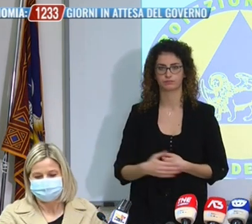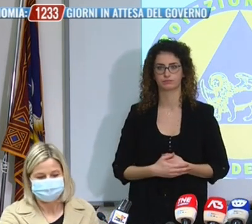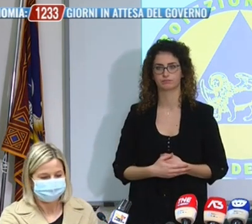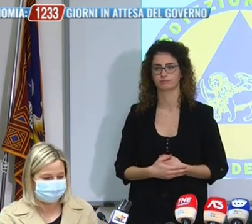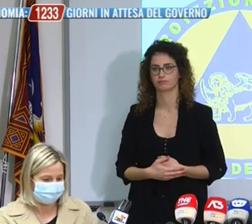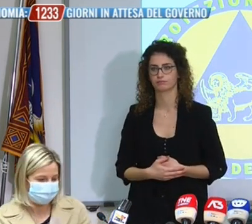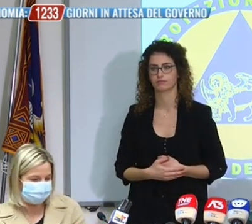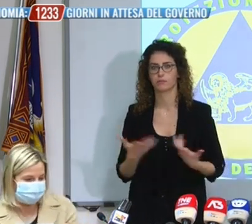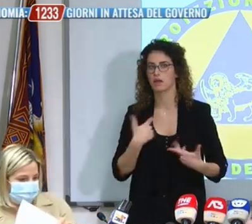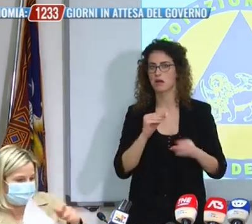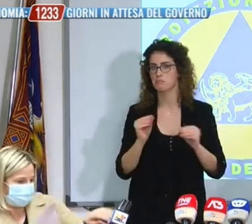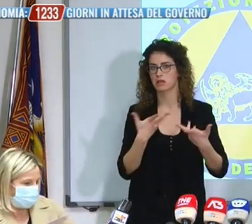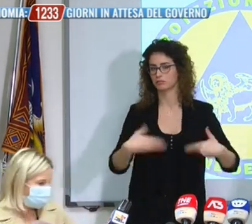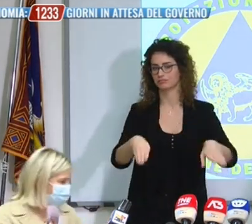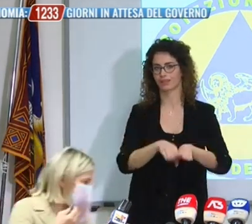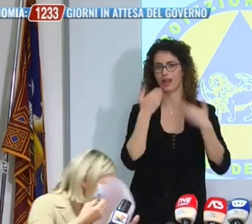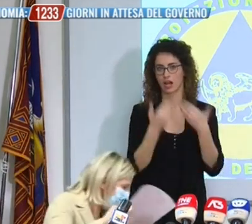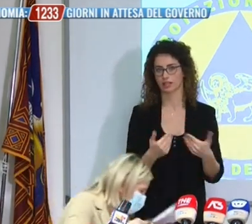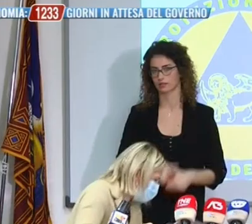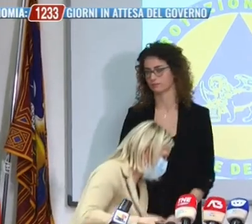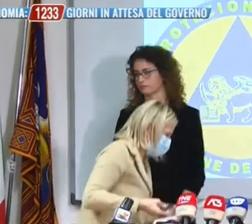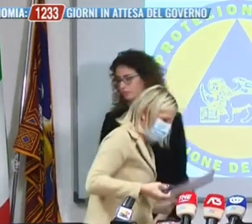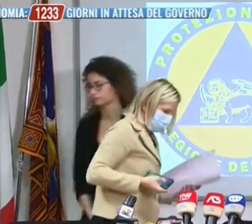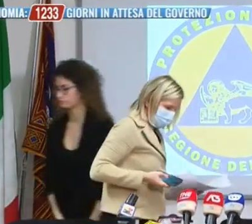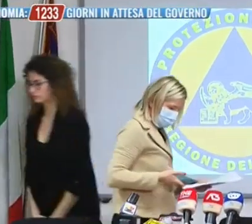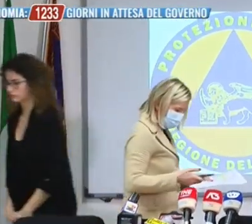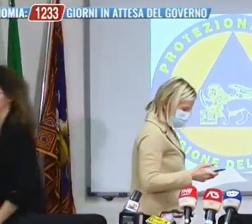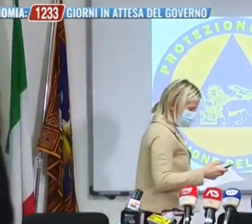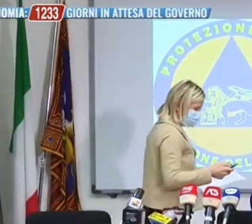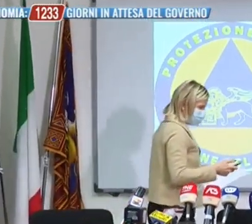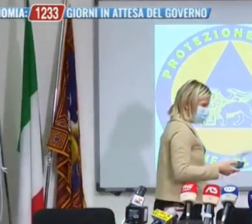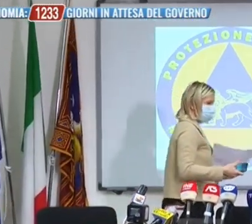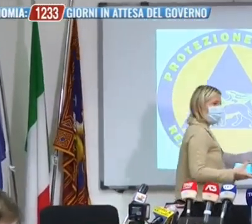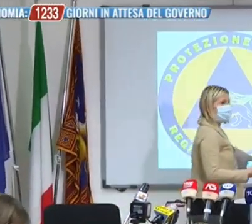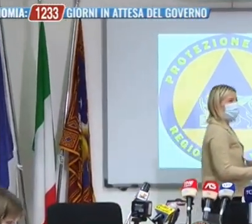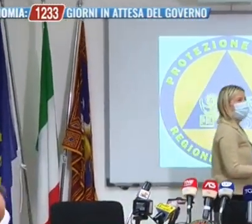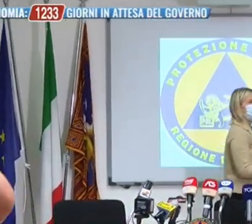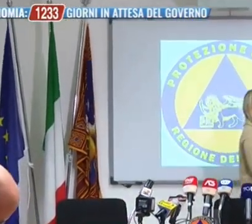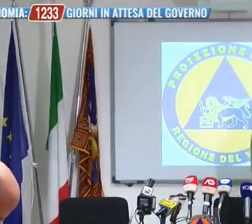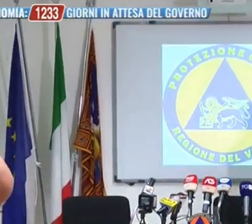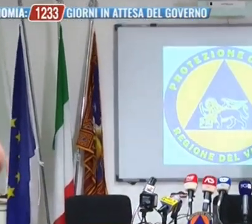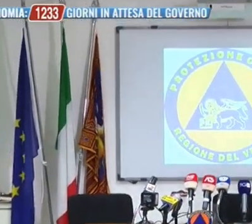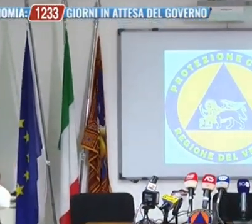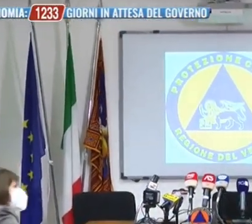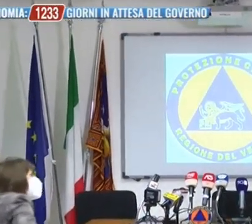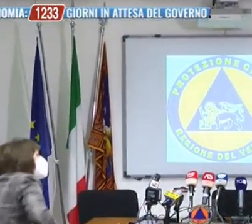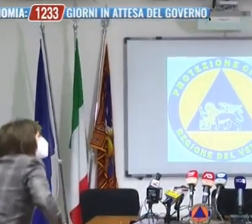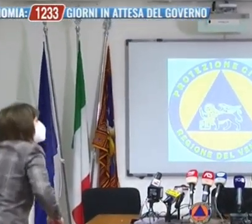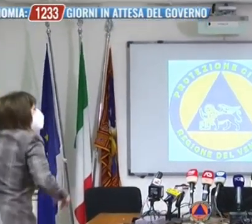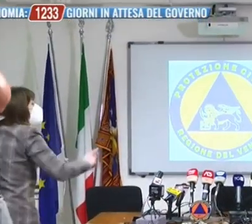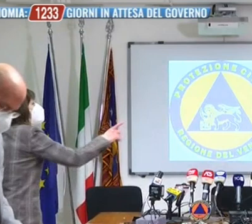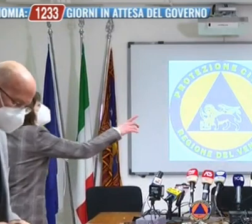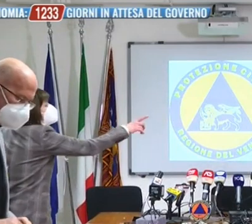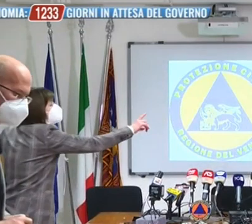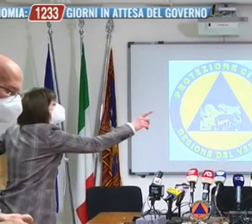Grazie. Bene, se non c'è altro chiudiamo qui, grazie. Comando fino alle elementari, anche se ci sono popolari, le varianti